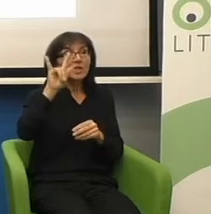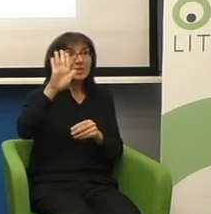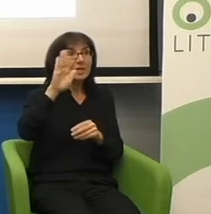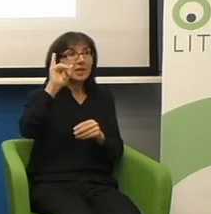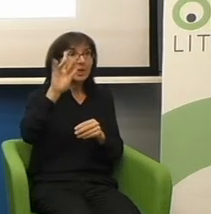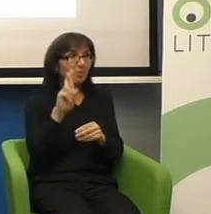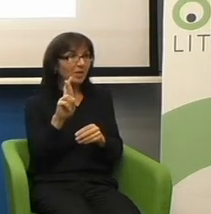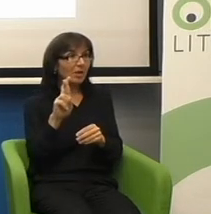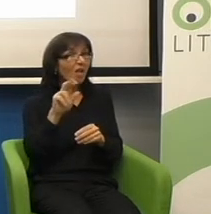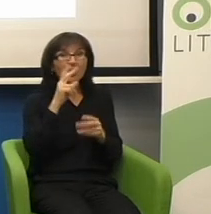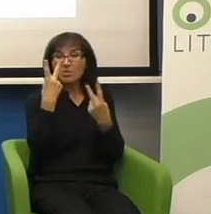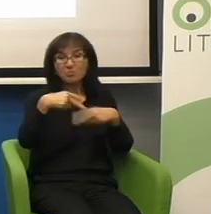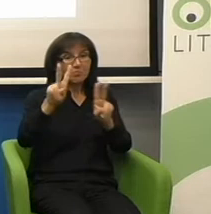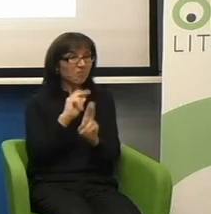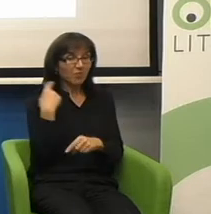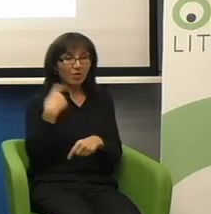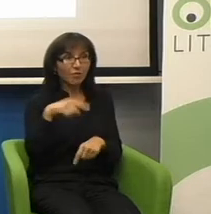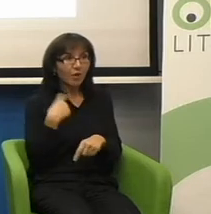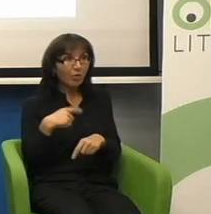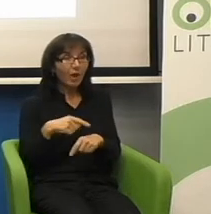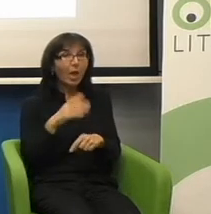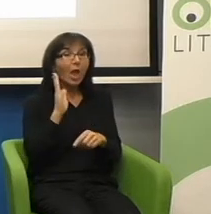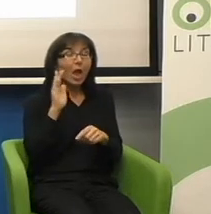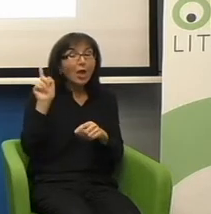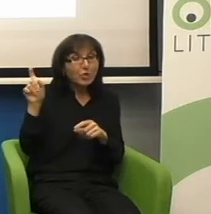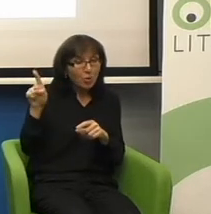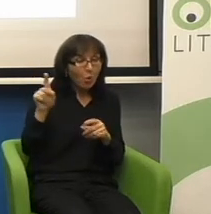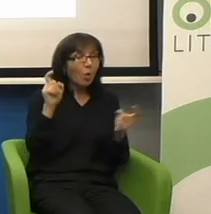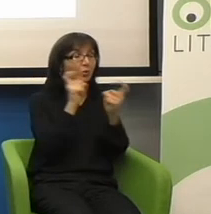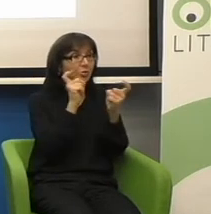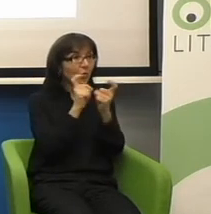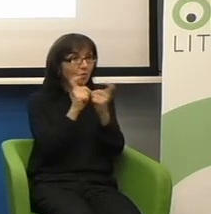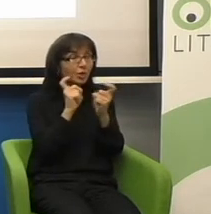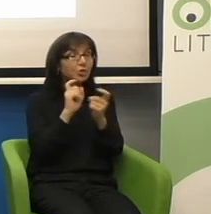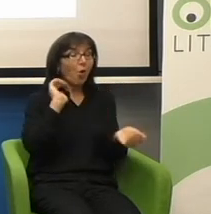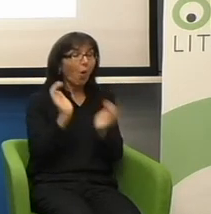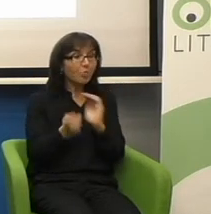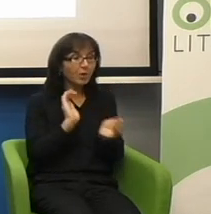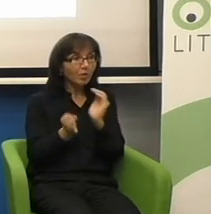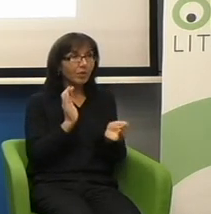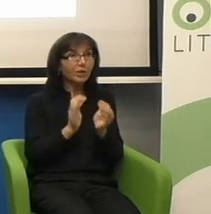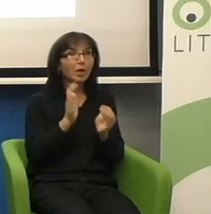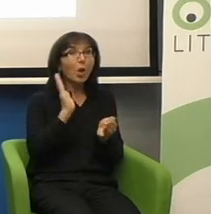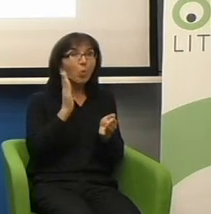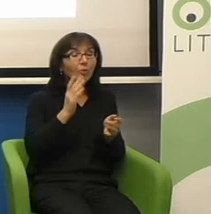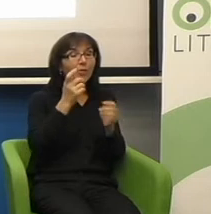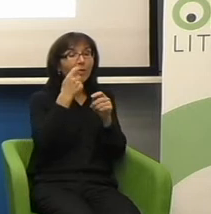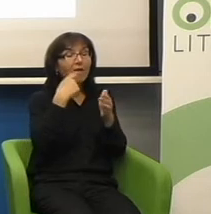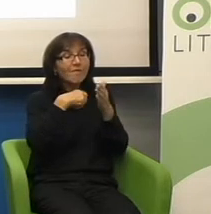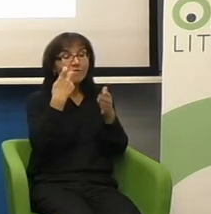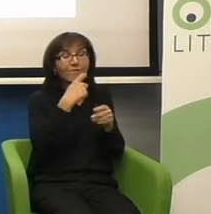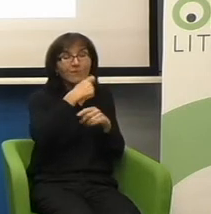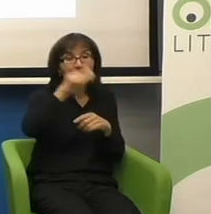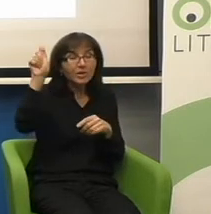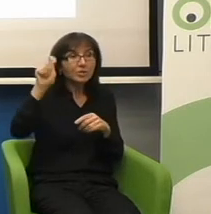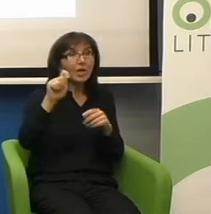Teleśnickich. Zrobili z niej służącą i zabrali ze sobą, gdy w roku 1941 wyjeżdżali z Wołynia. Wykorzystywali sierotę, aż od